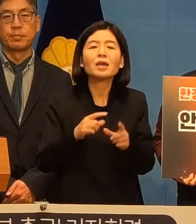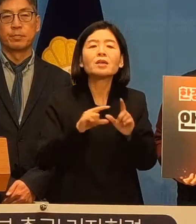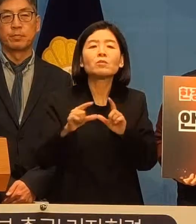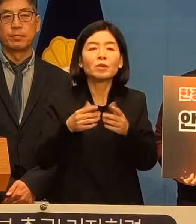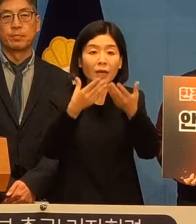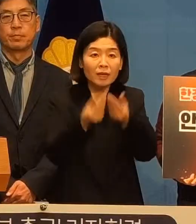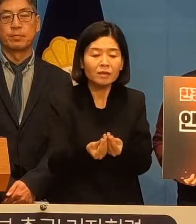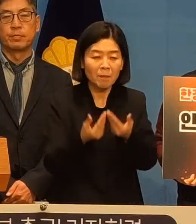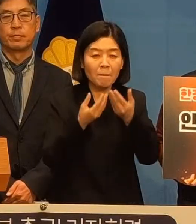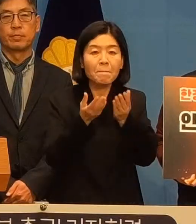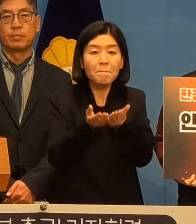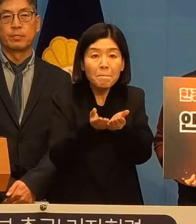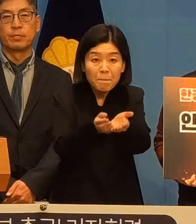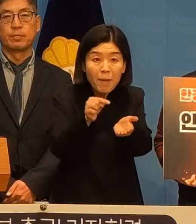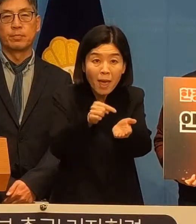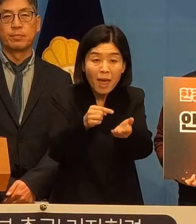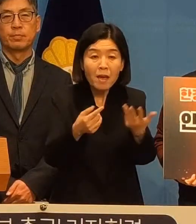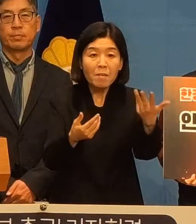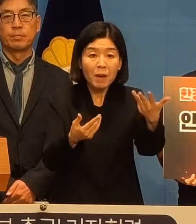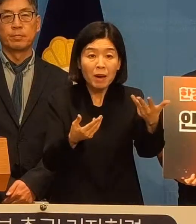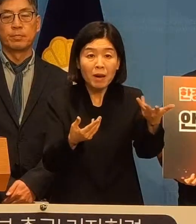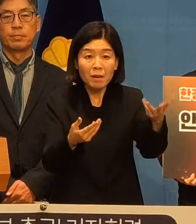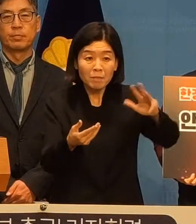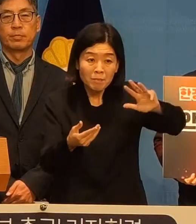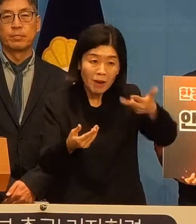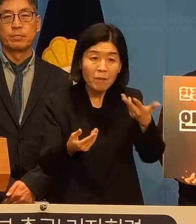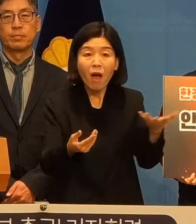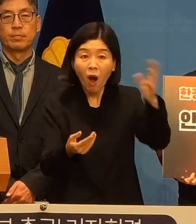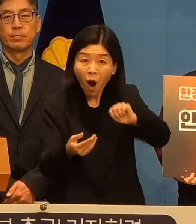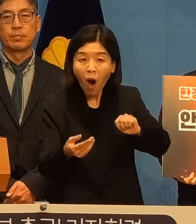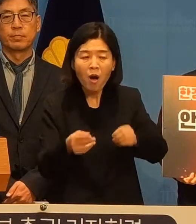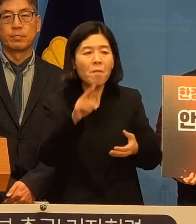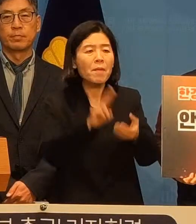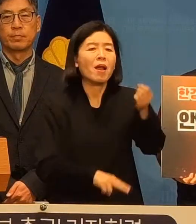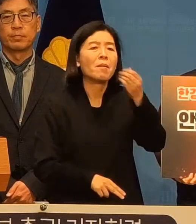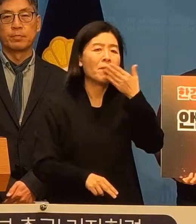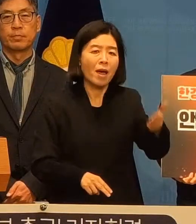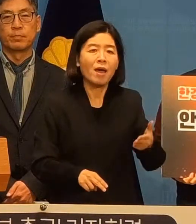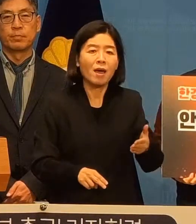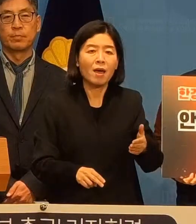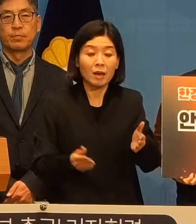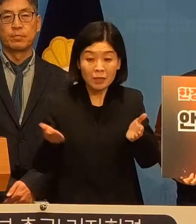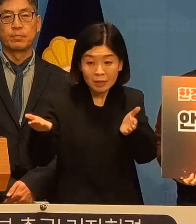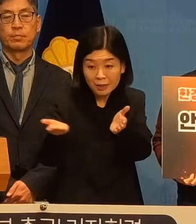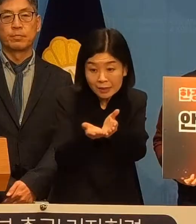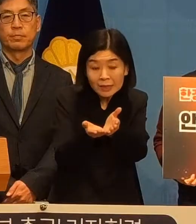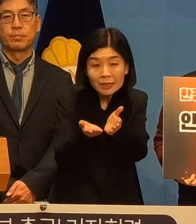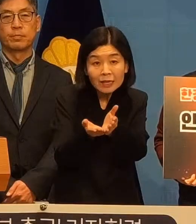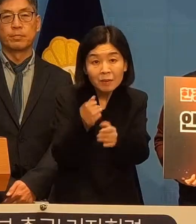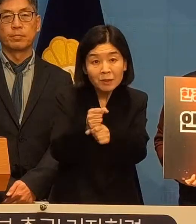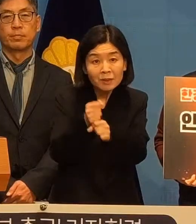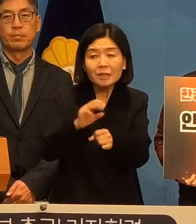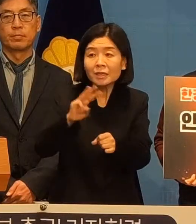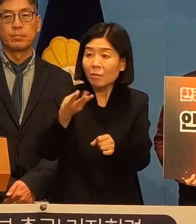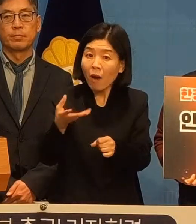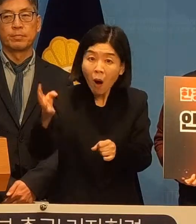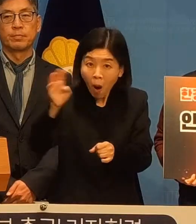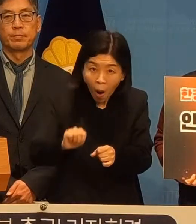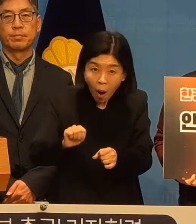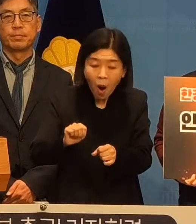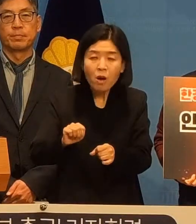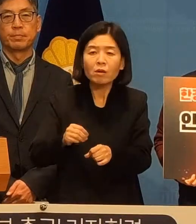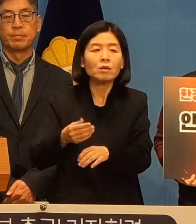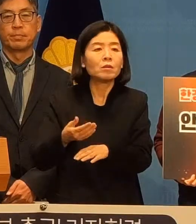800억 정도가 들었는데요. 이거는 매각을 할 수도 있고요. 선착장이 300억 정도 들었는데 이것도 다른